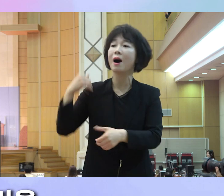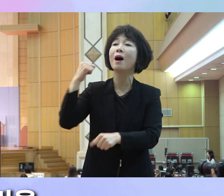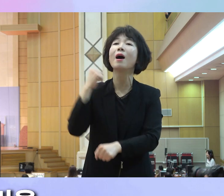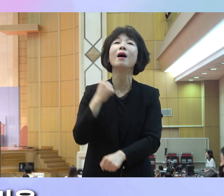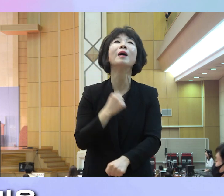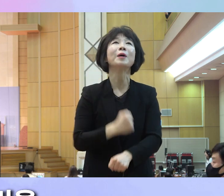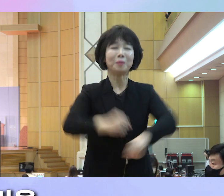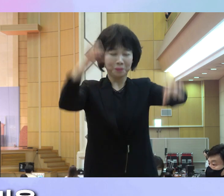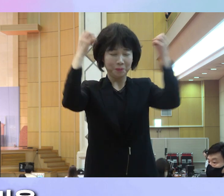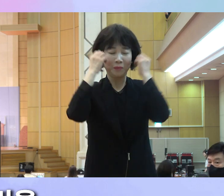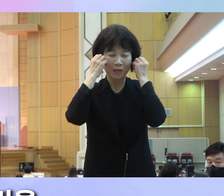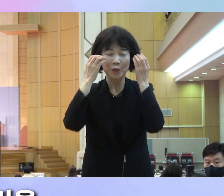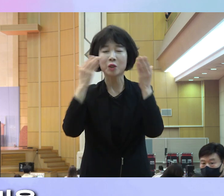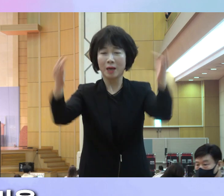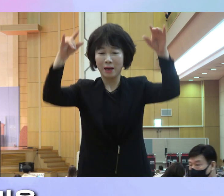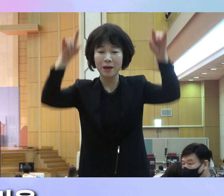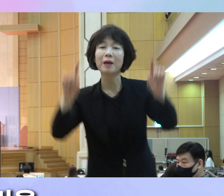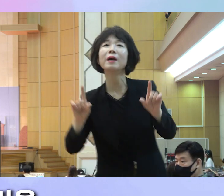가득한